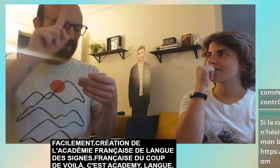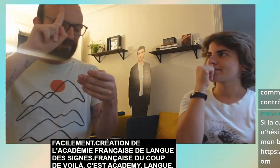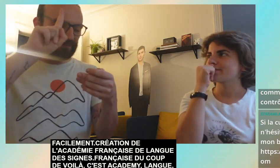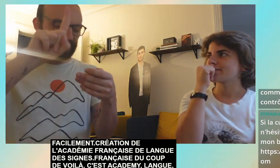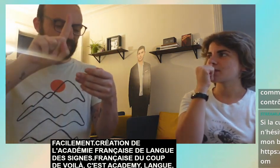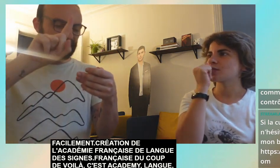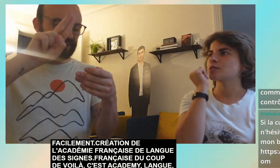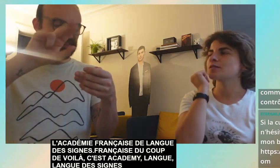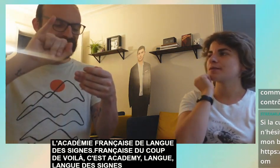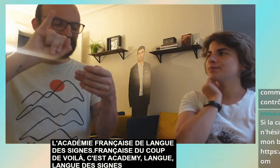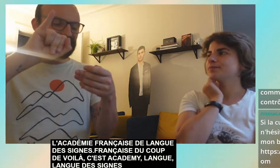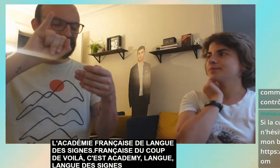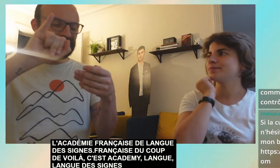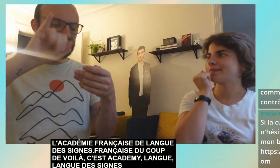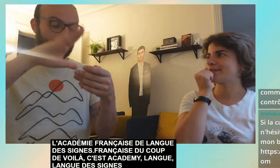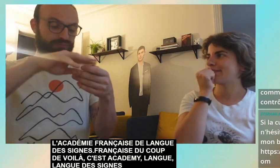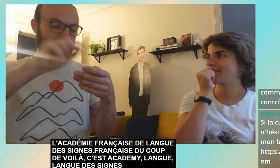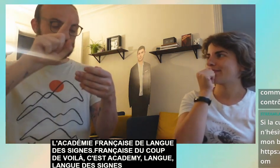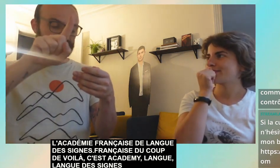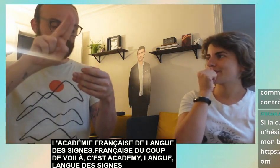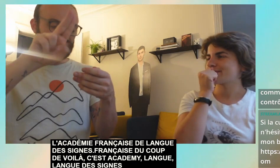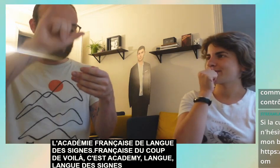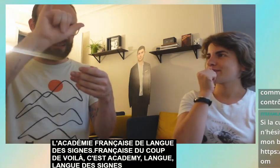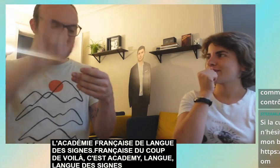par Guy